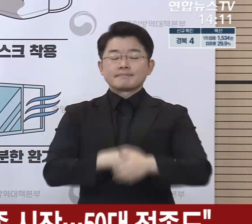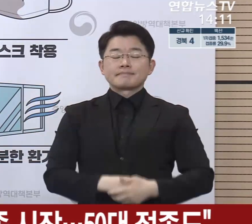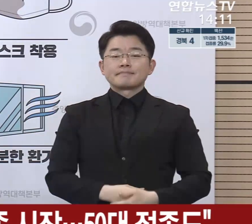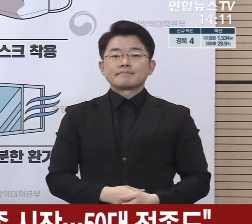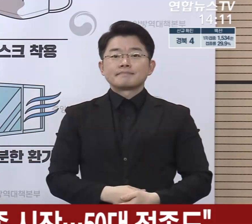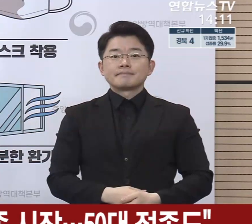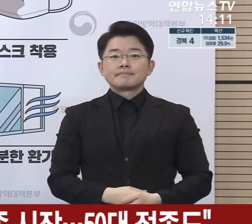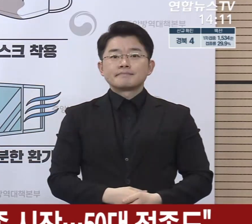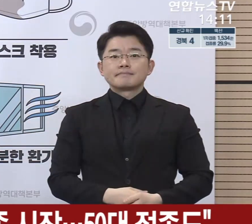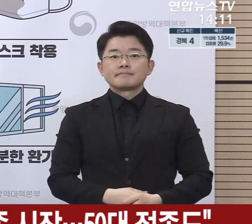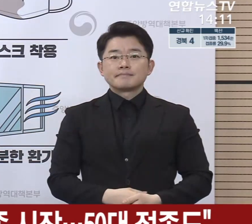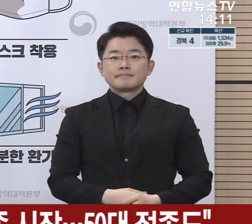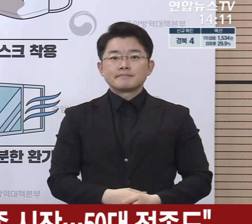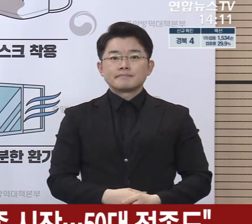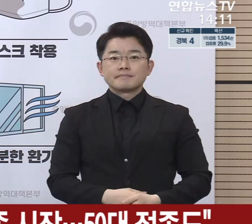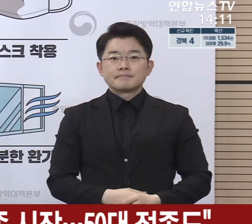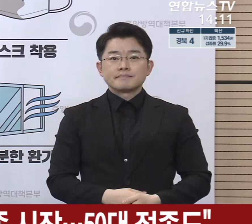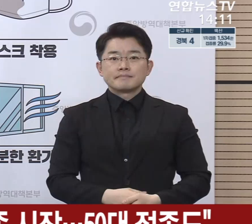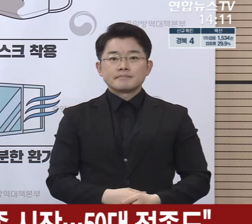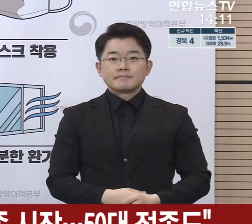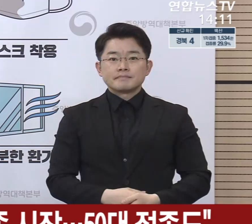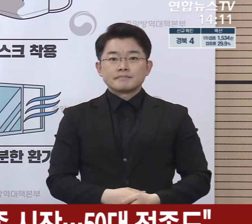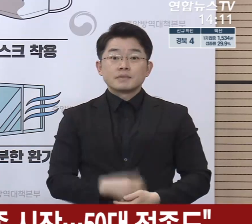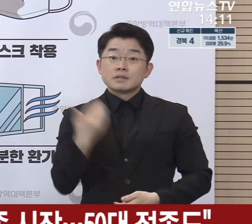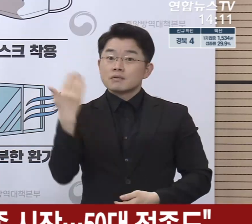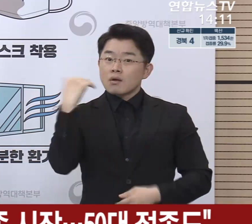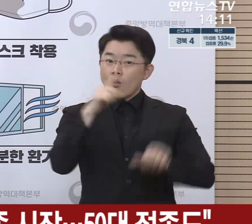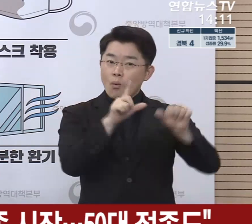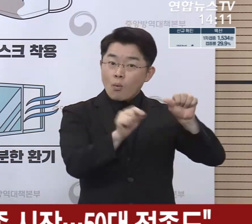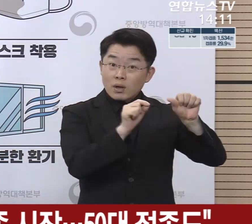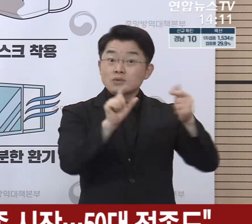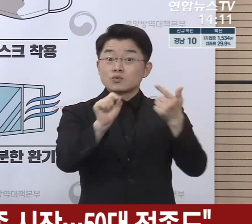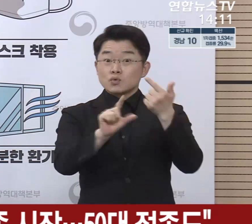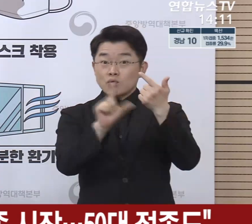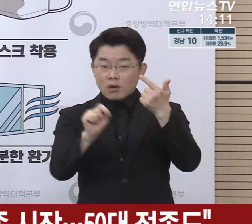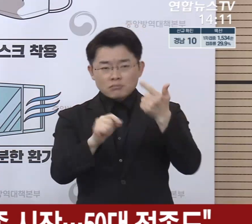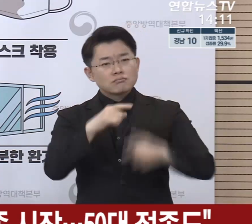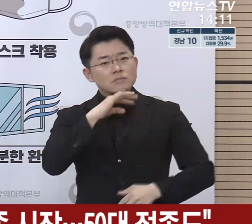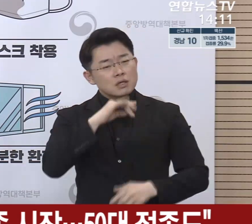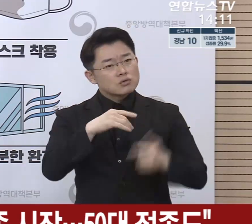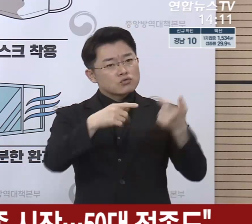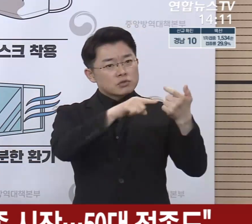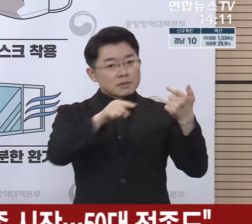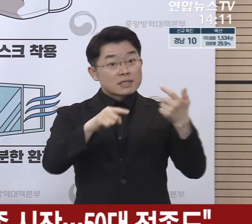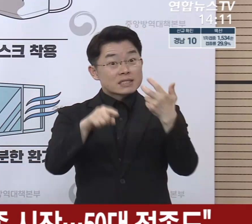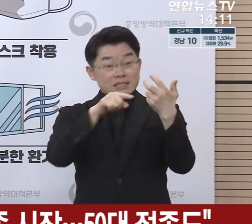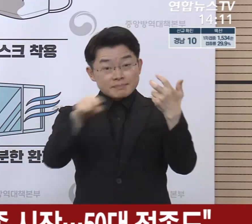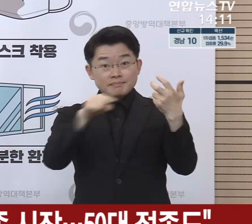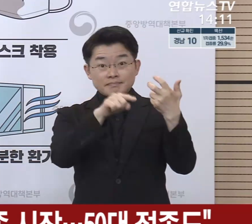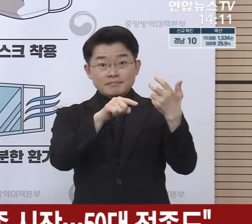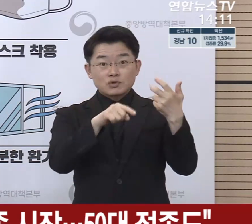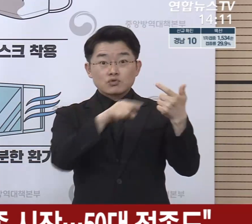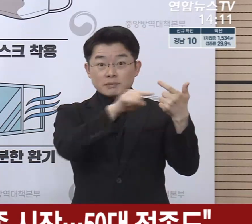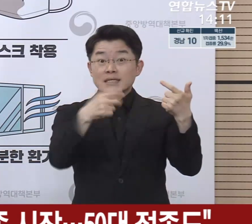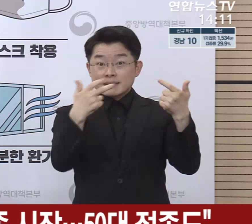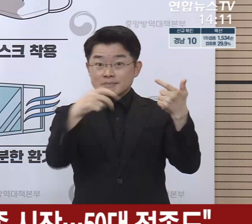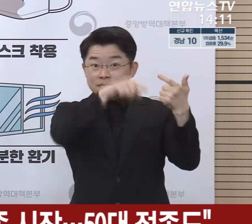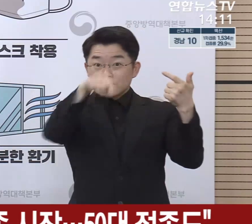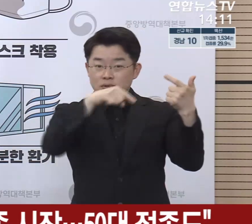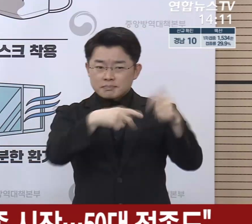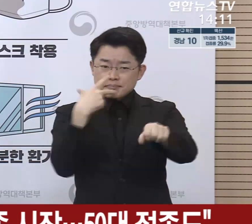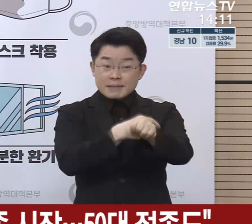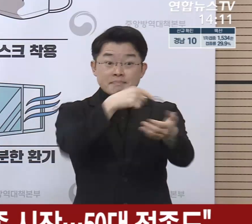실시하도록 하겠습니다. 추가적으로 지난 5월, 6월에 60에서 74세 연령층 사전 예약자